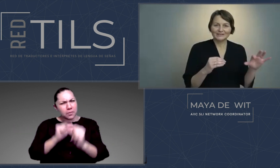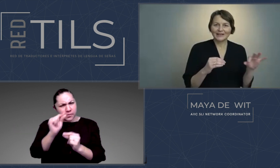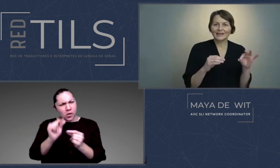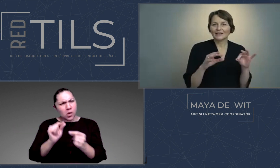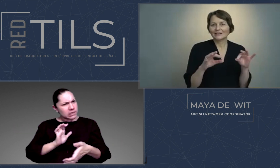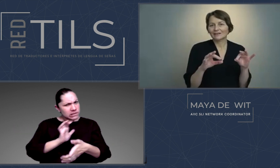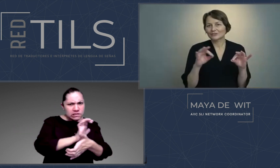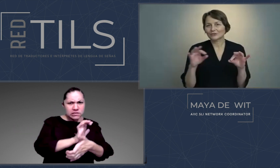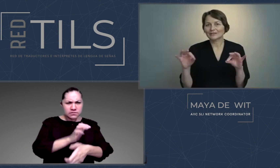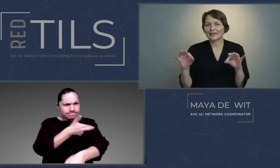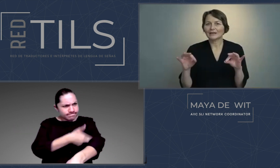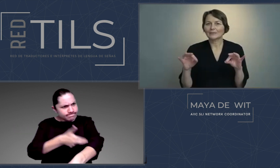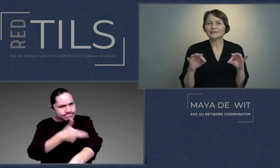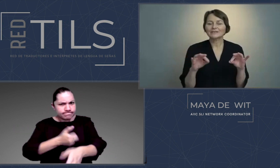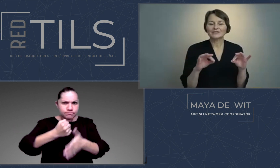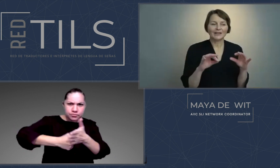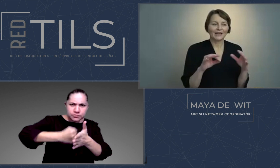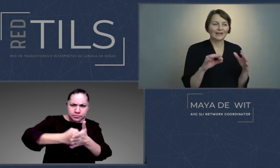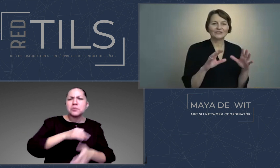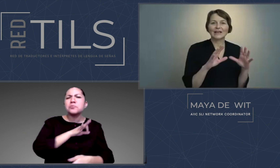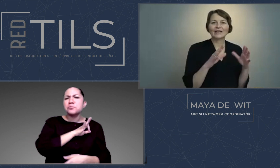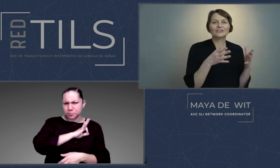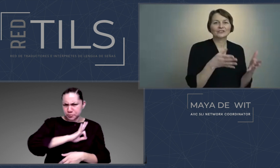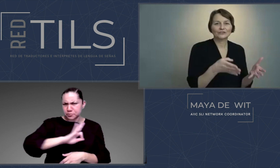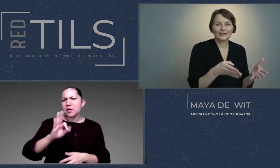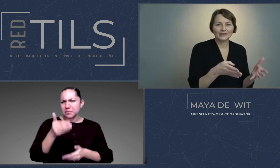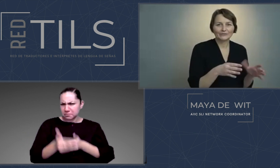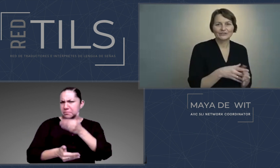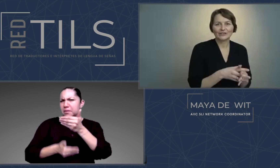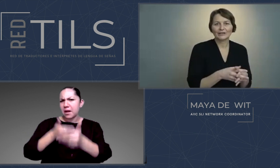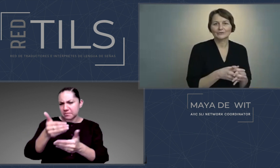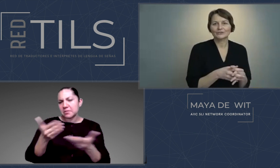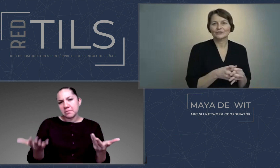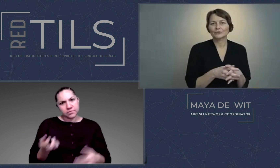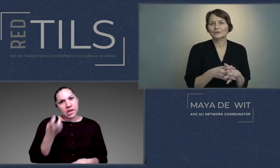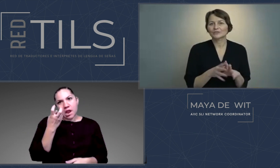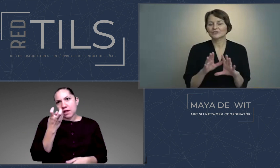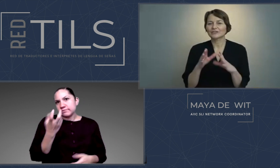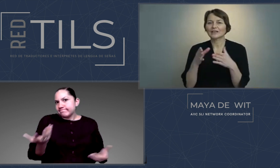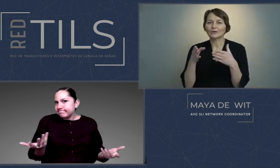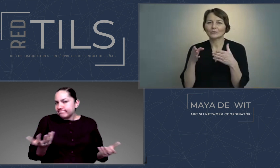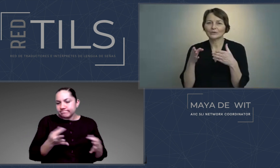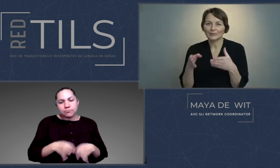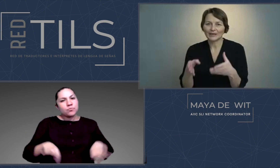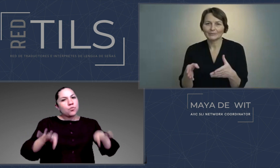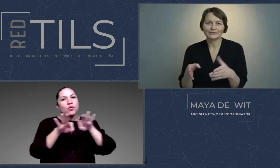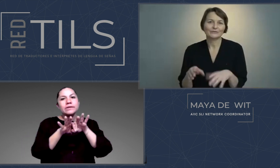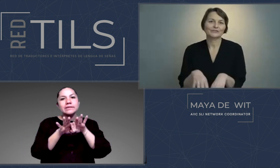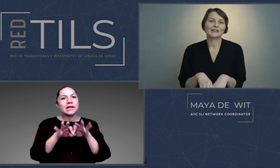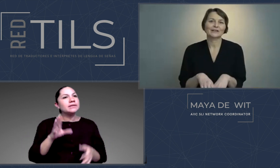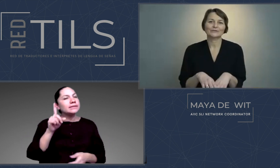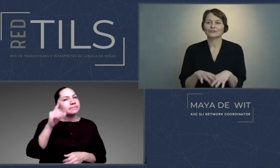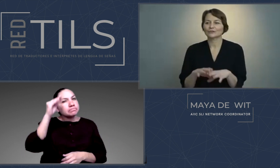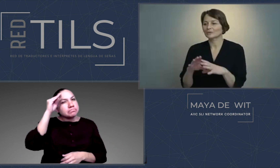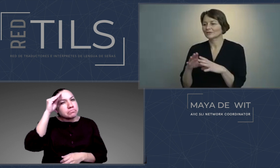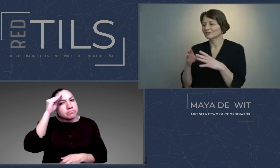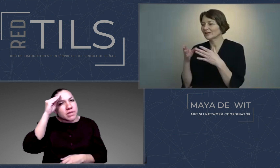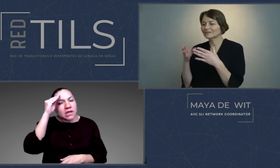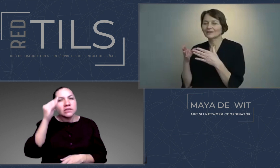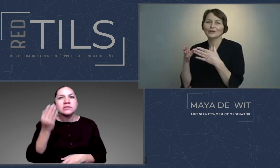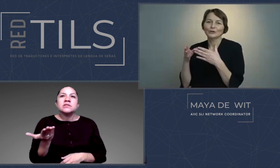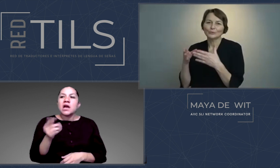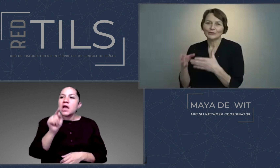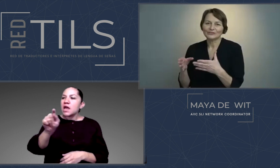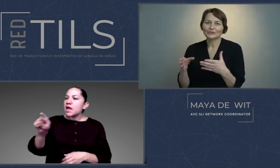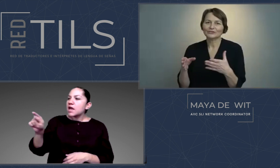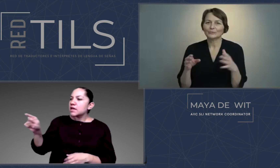es fundamental tomar ciertos elementos y no nada más se trata de capacitar intérpretes de